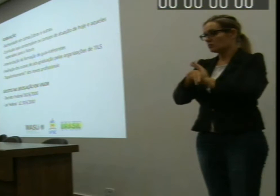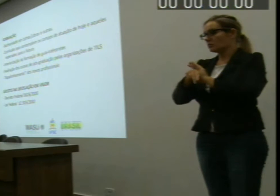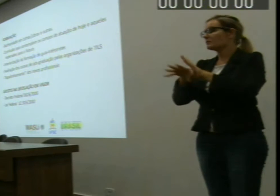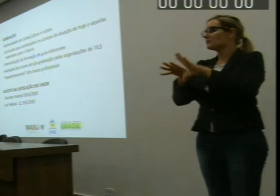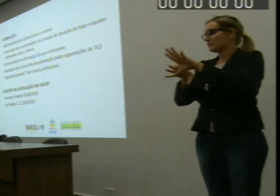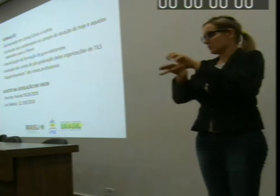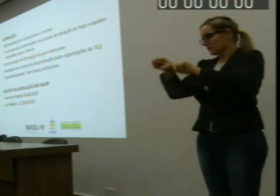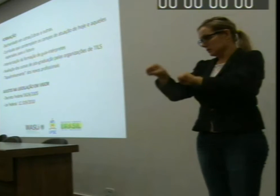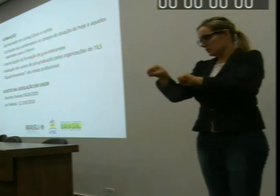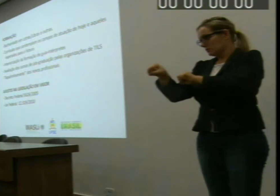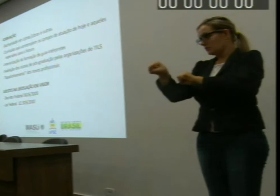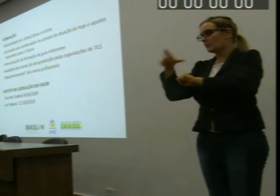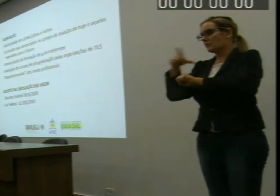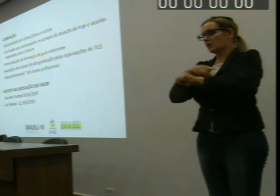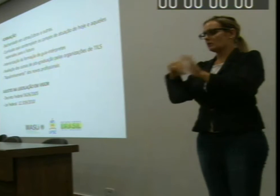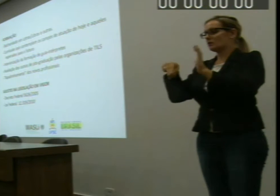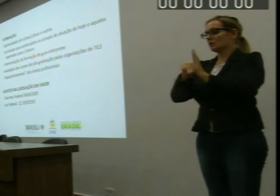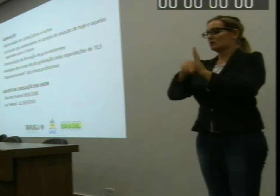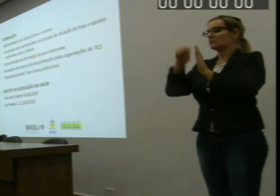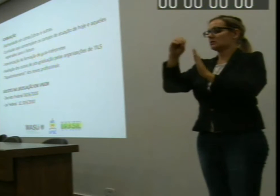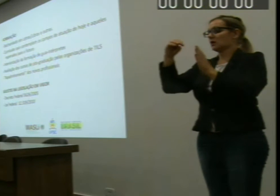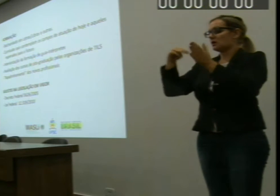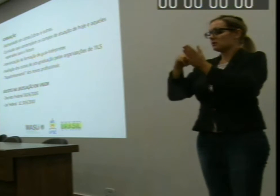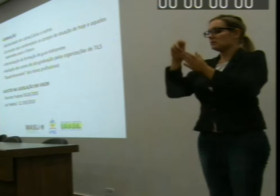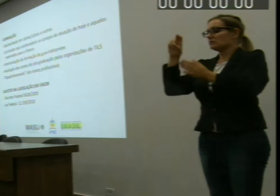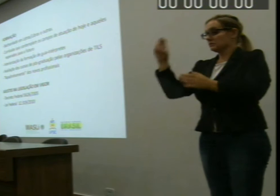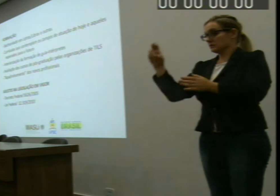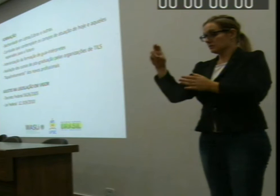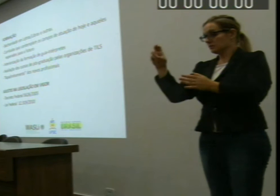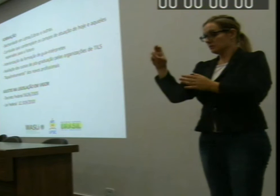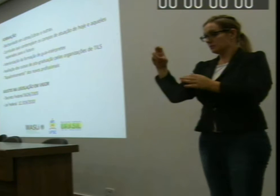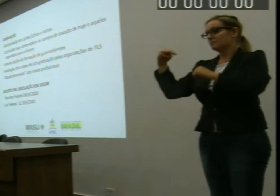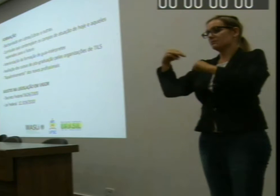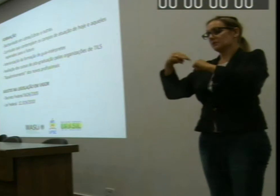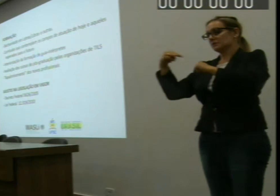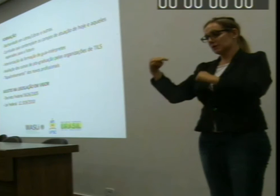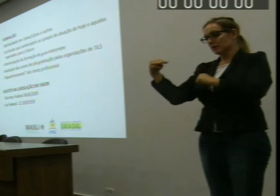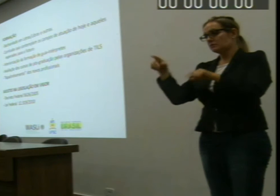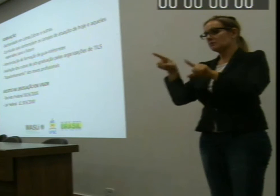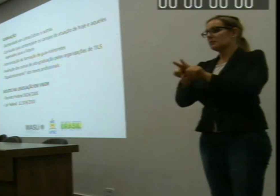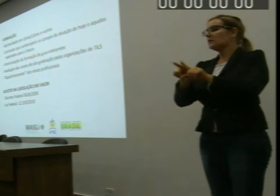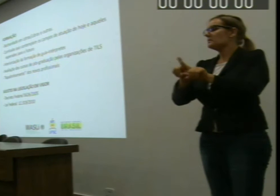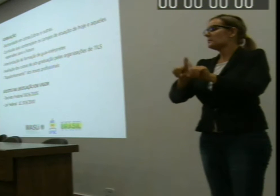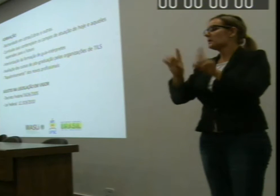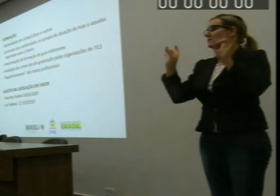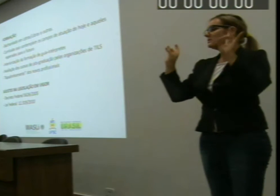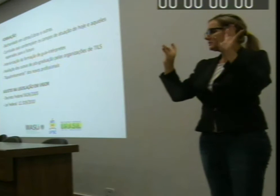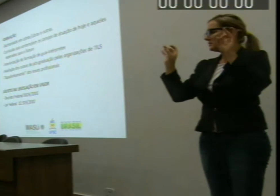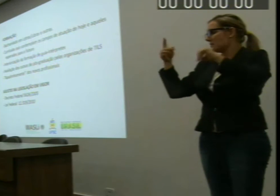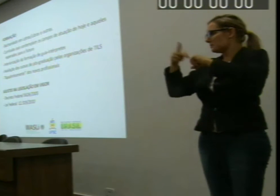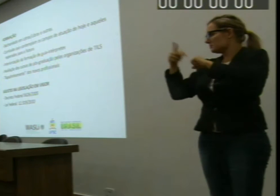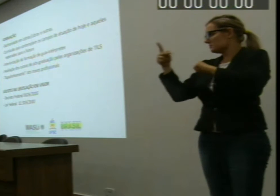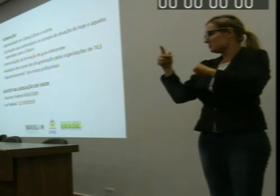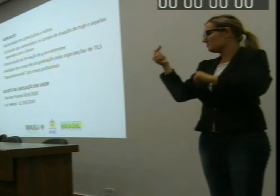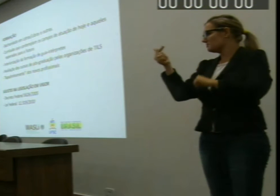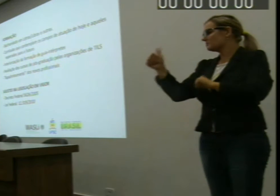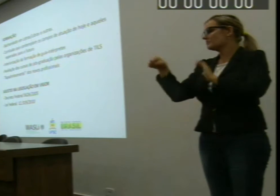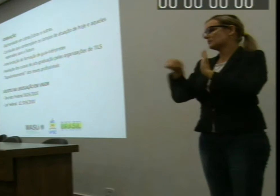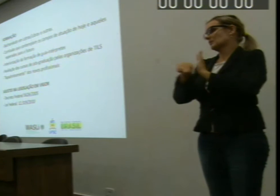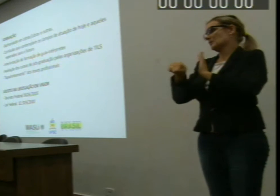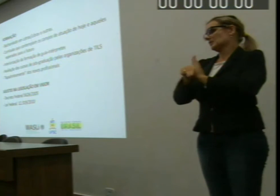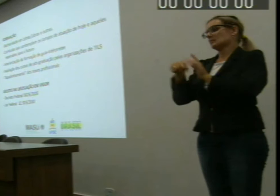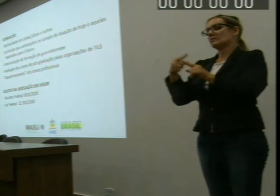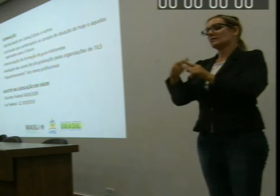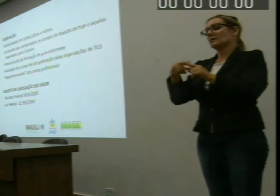cinco né a pós-graduação também tem nota então Mas vocês já viram nota de especialização não existe porque o MEC não